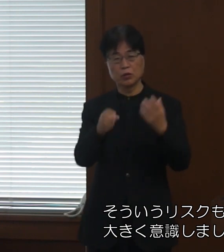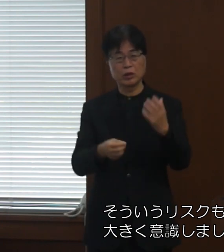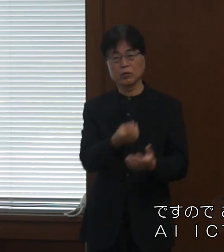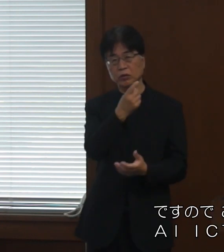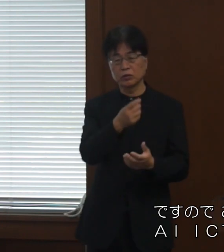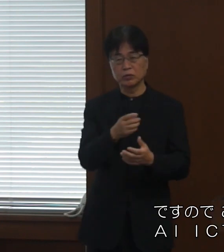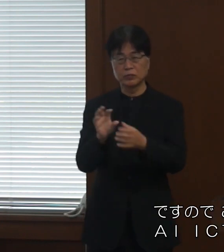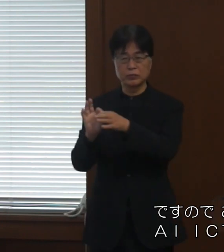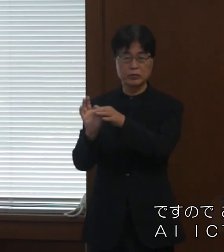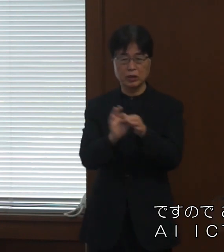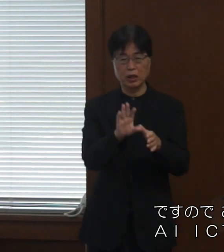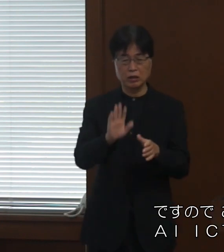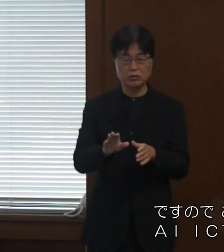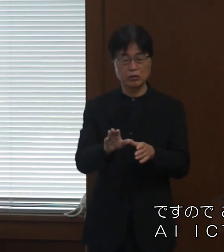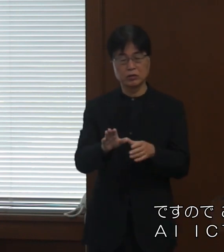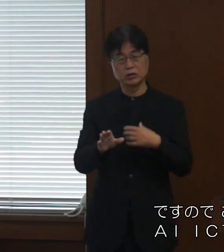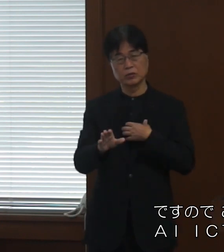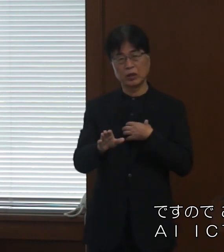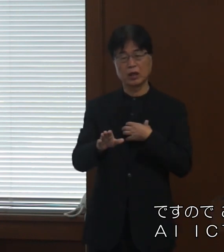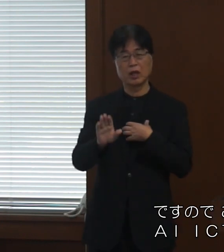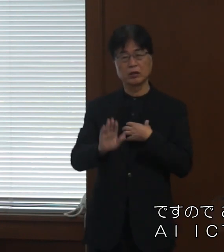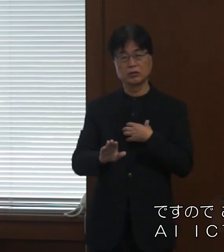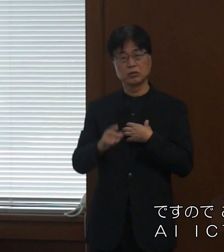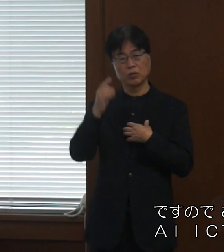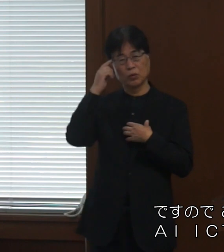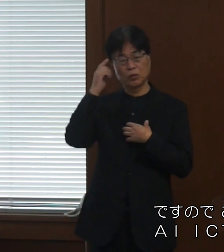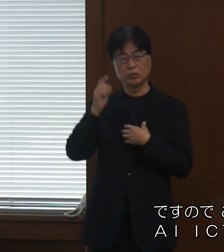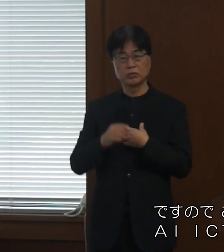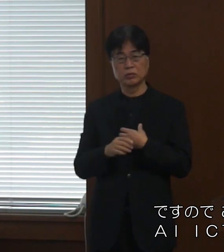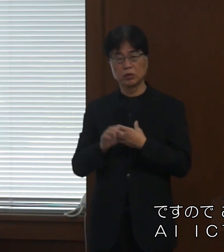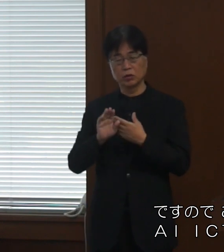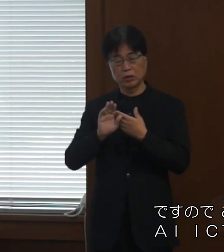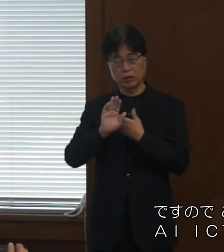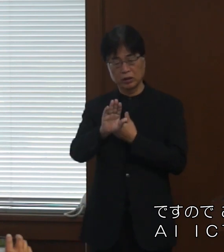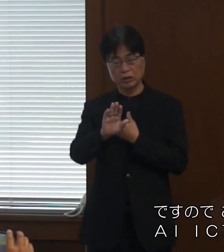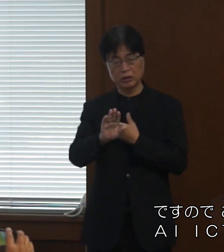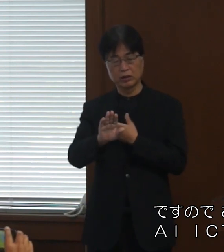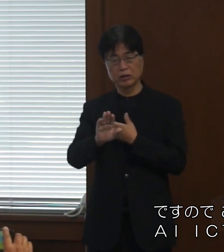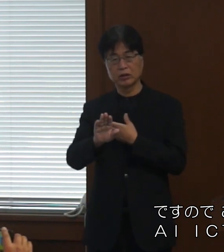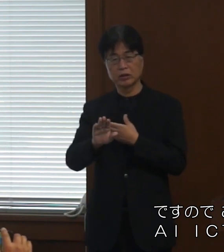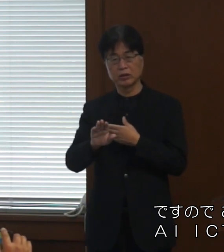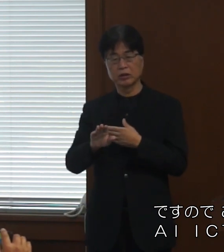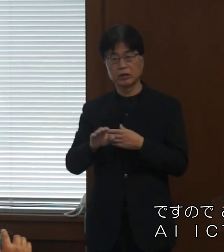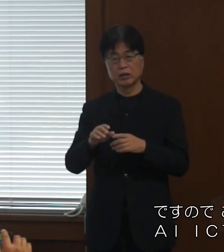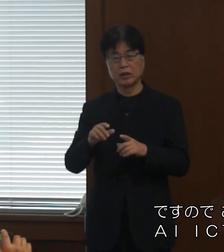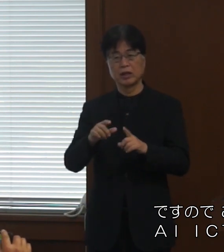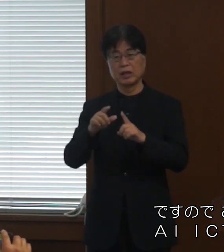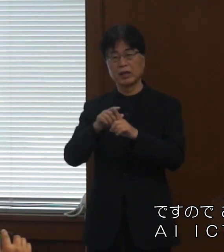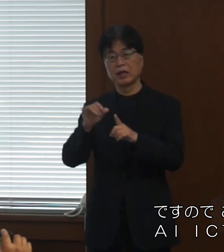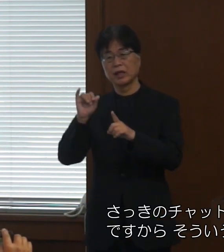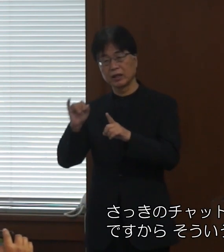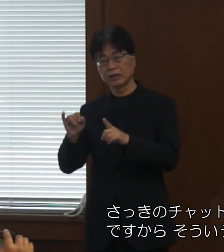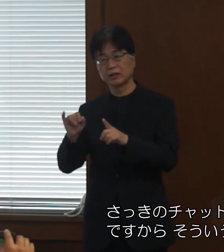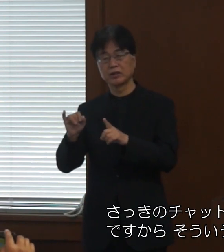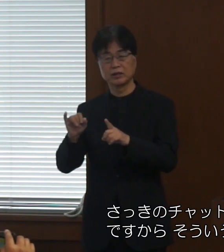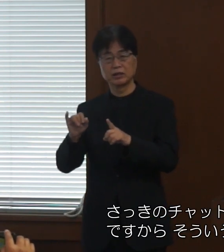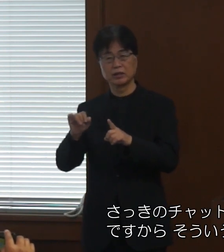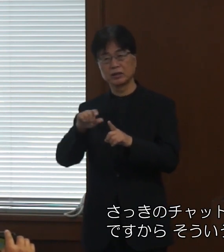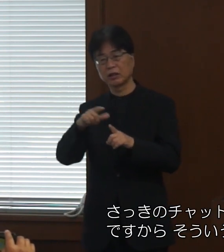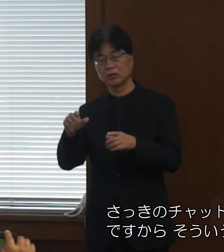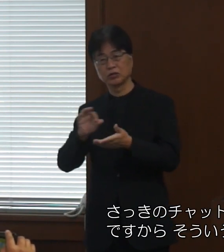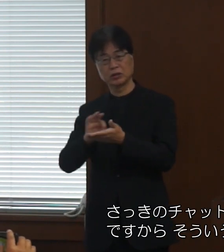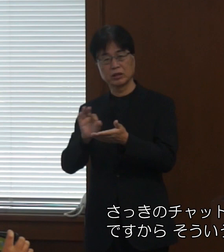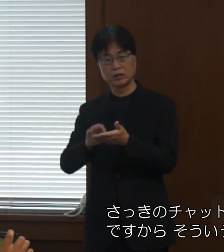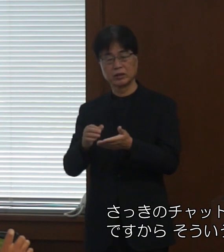意識しましたですのでこのこれからさらにAIICTは活用されていくさっきの